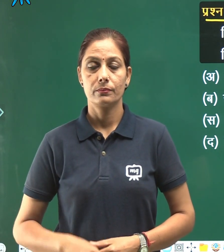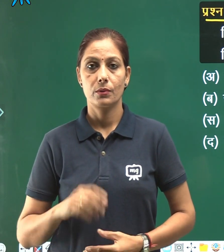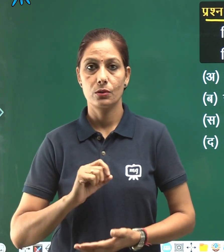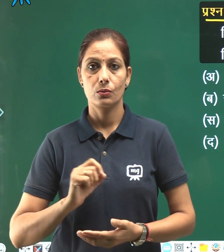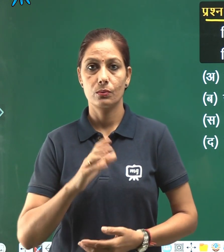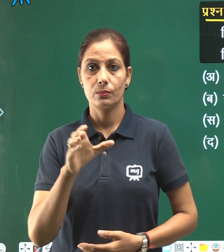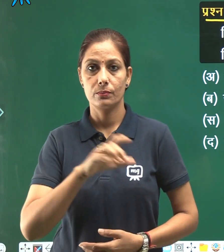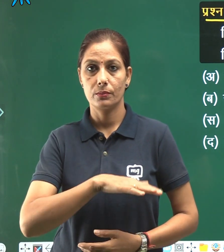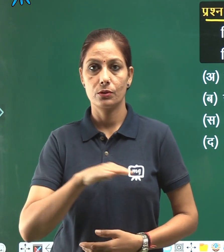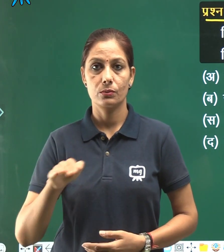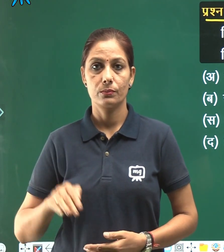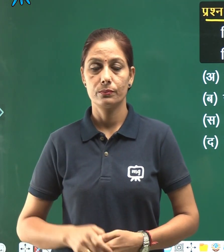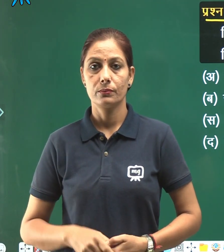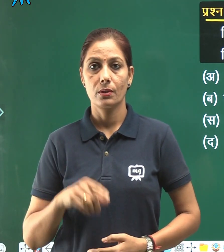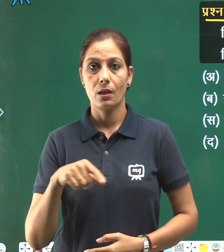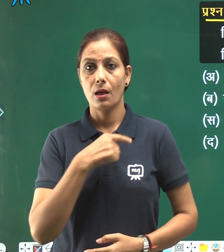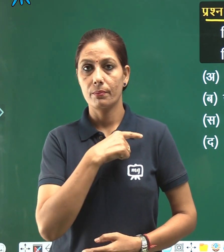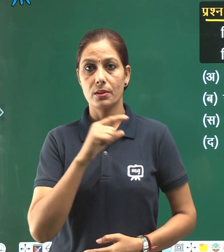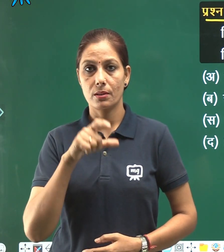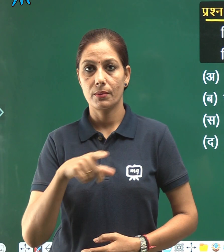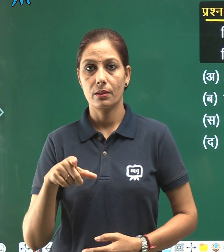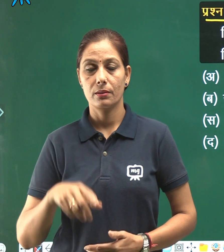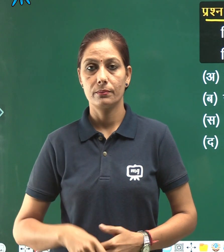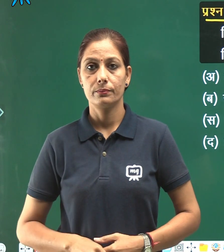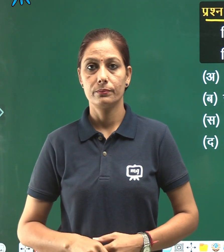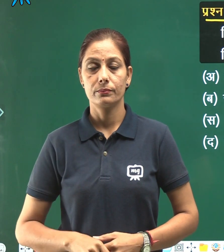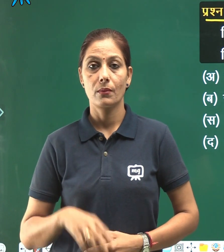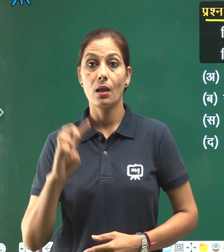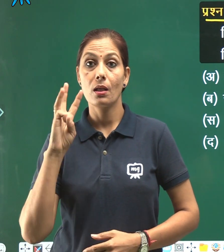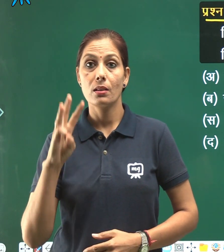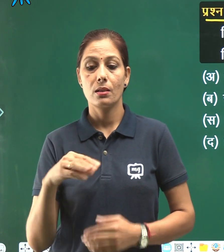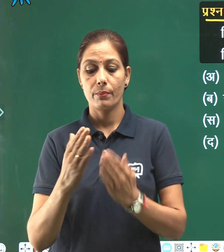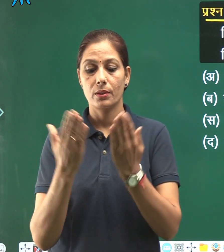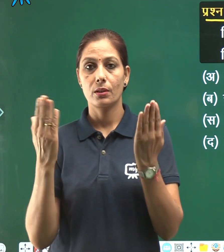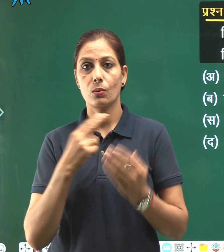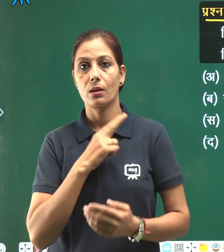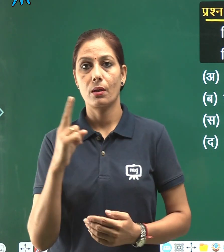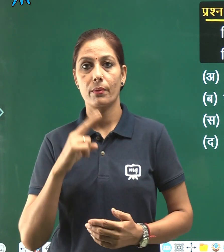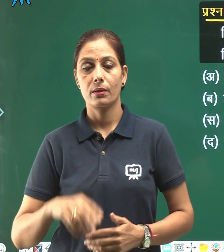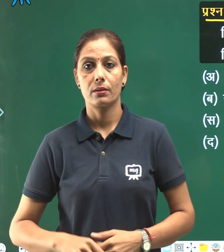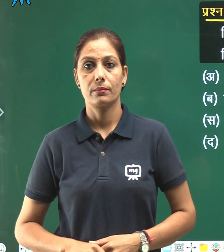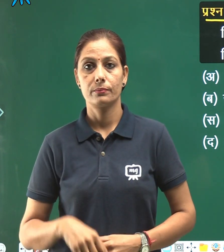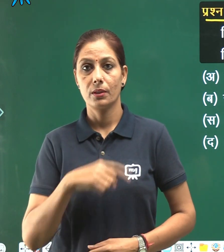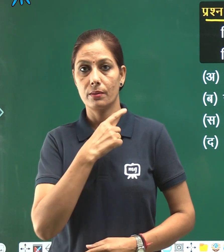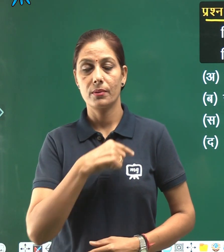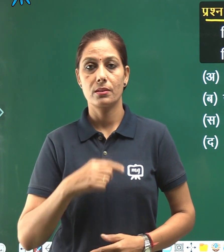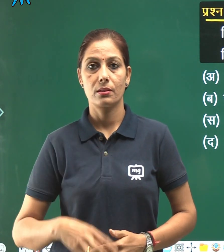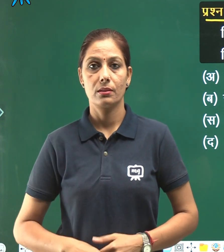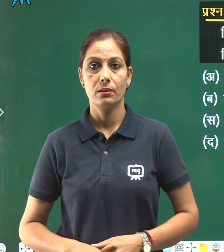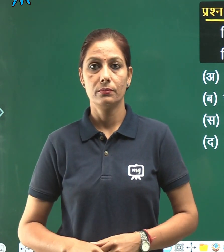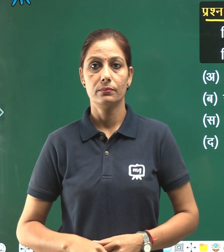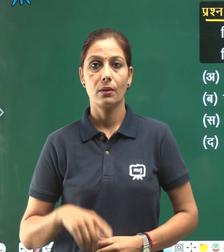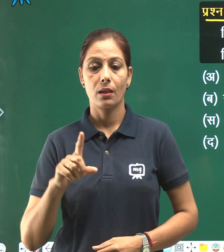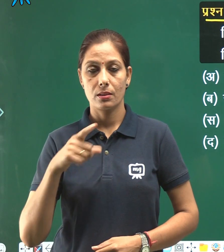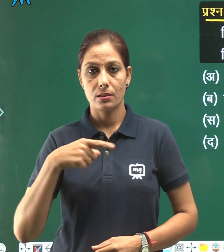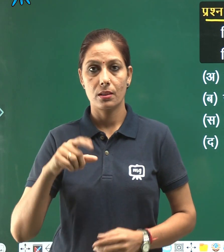बच्चों, यहाँ आपके सामने 3 पत्रिकाओं के नाम हैं। इनमें से